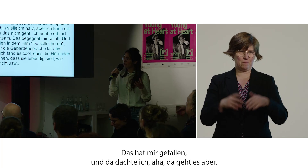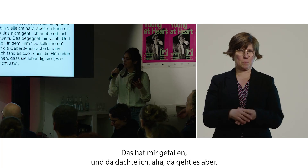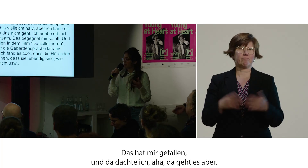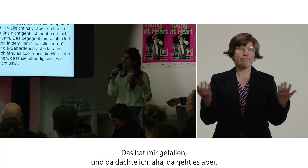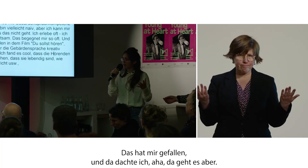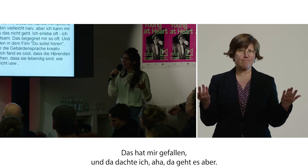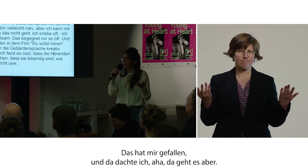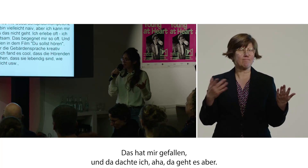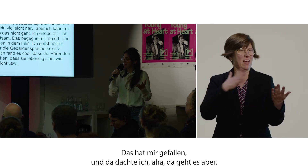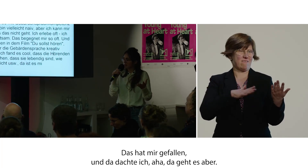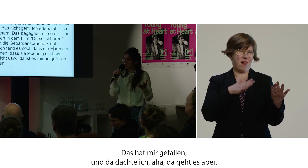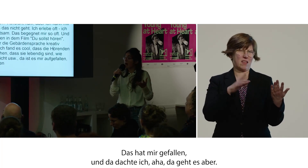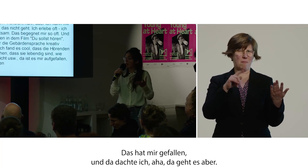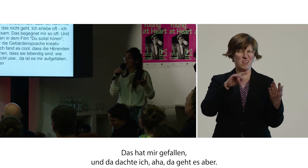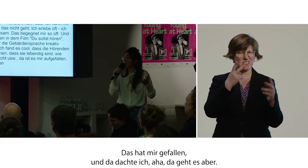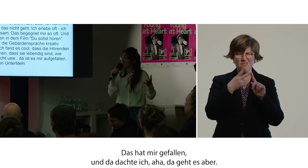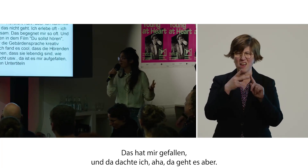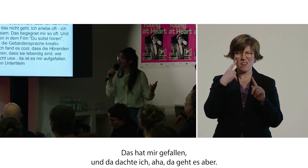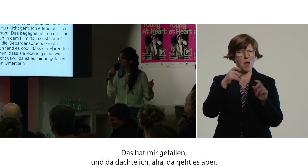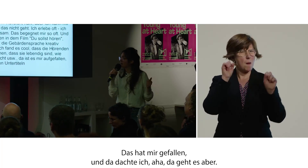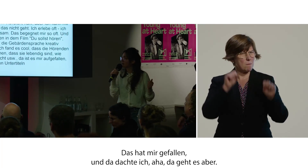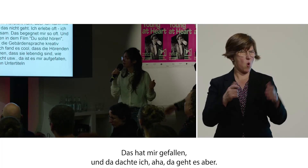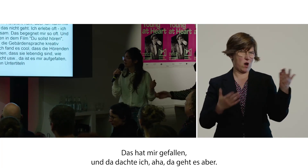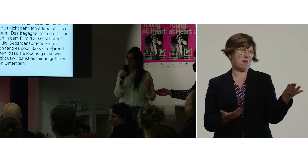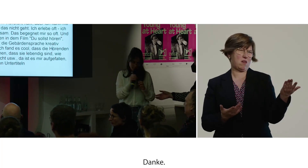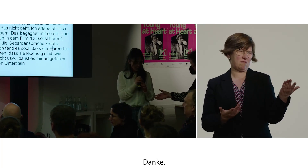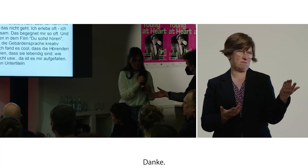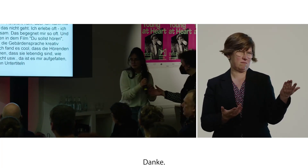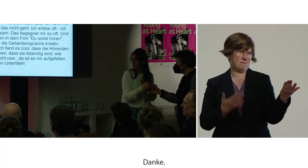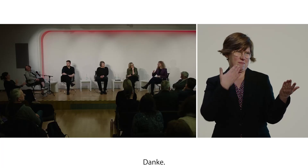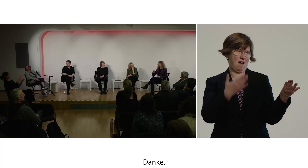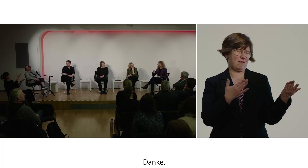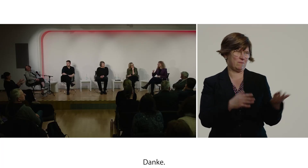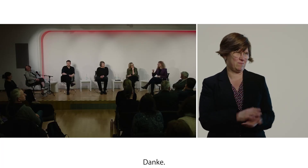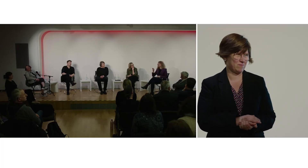Ja, das hat mir gefallen. Gleichzeitig dachte ich so, aha, da geht's aber. Danke.